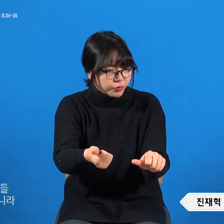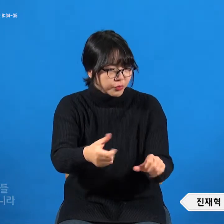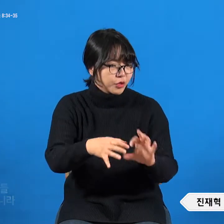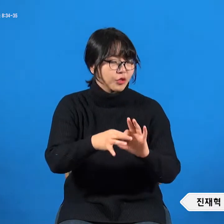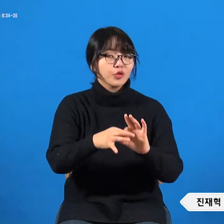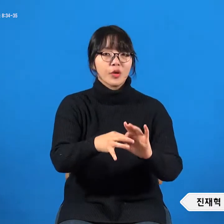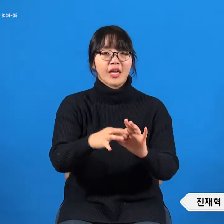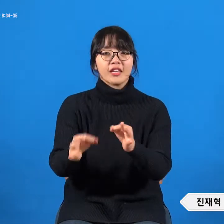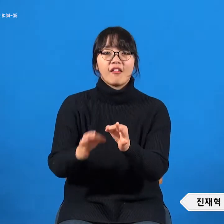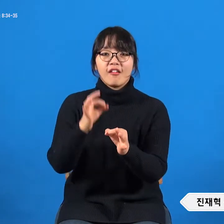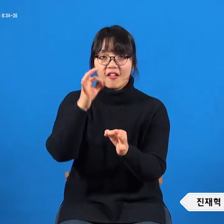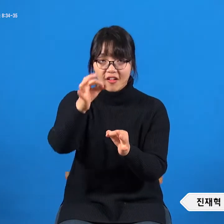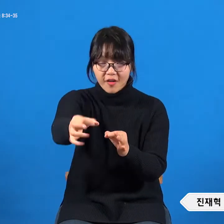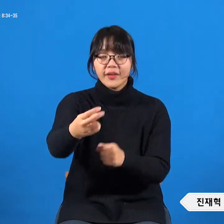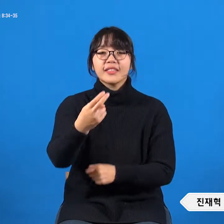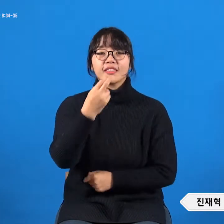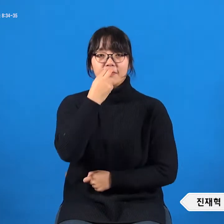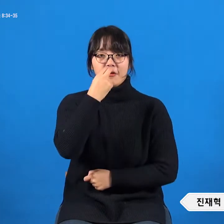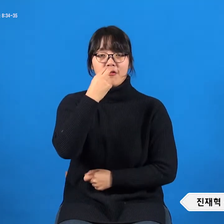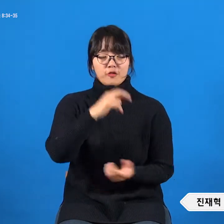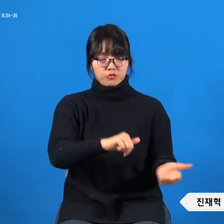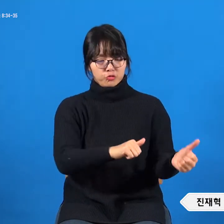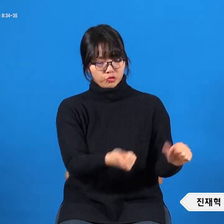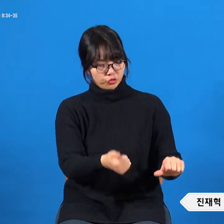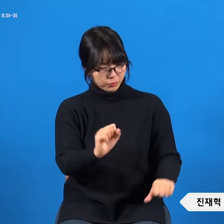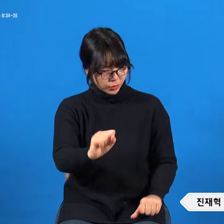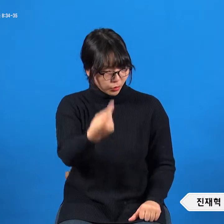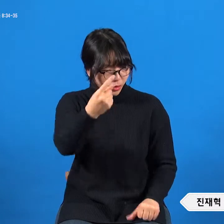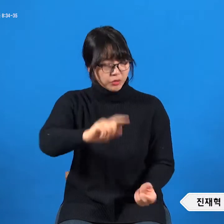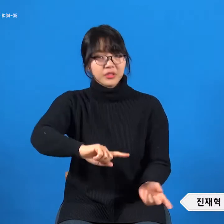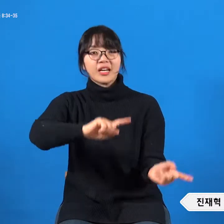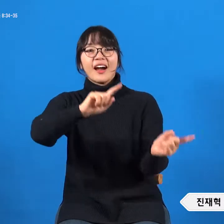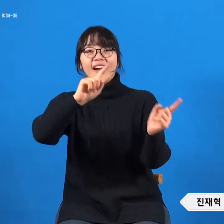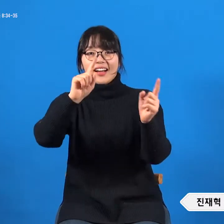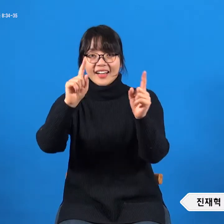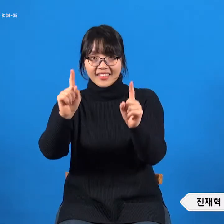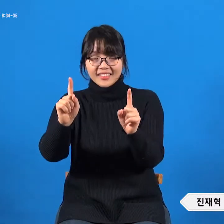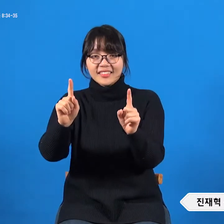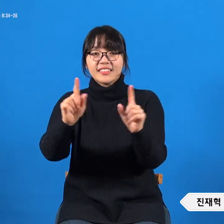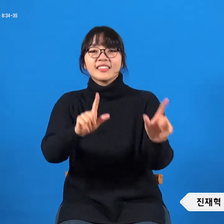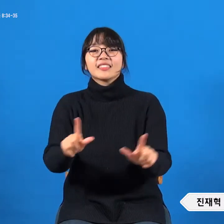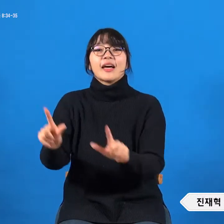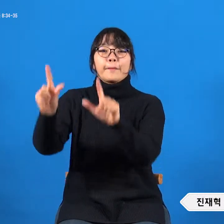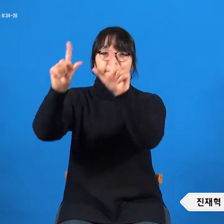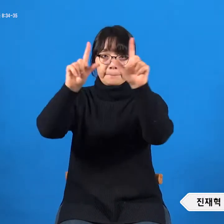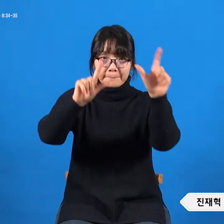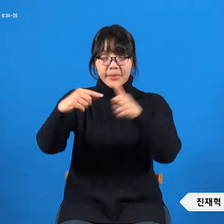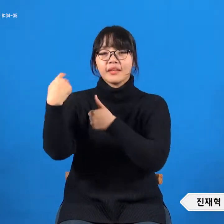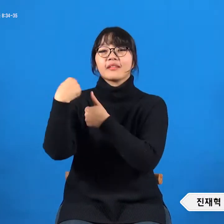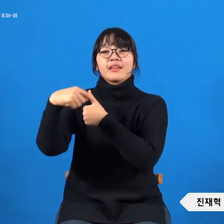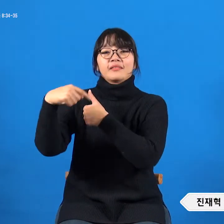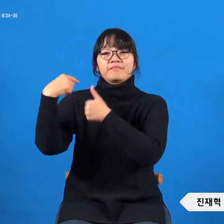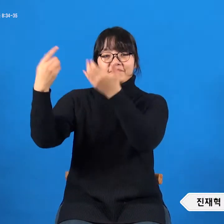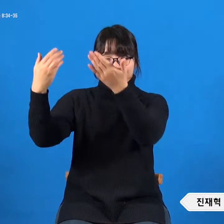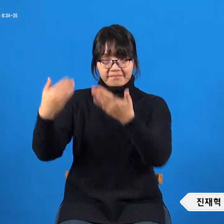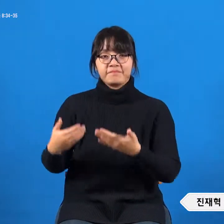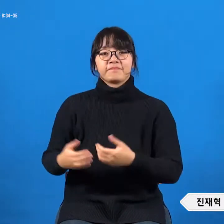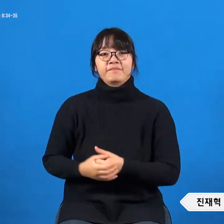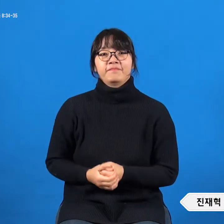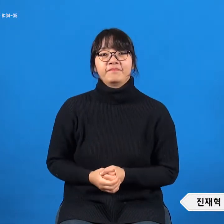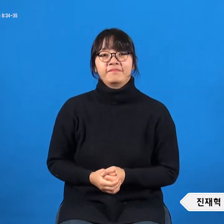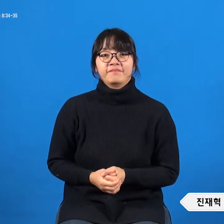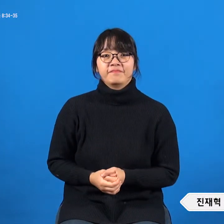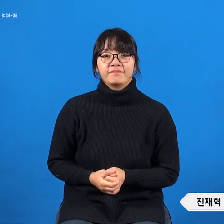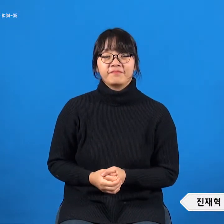통하여 영원한 생명, 죽으심으로 사는 우리의 삶을 성경은 말씀하고